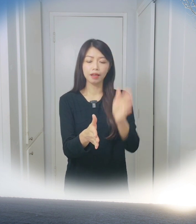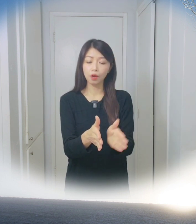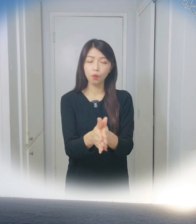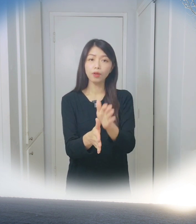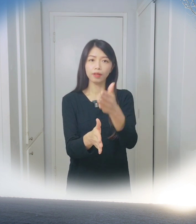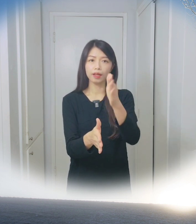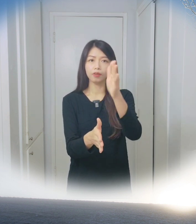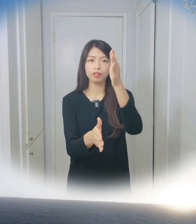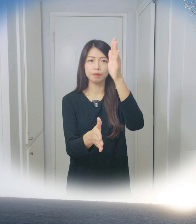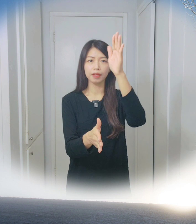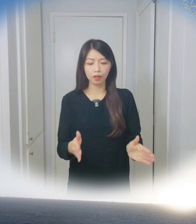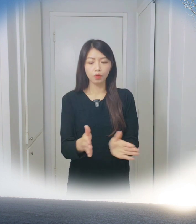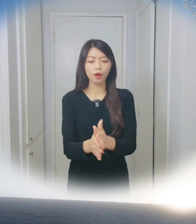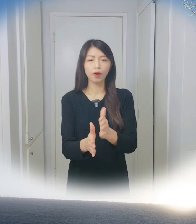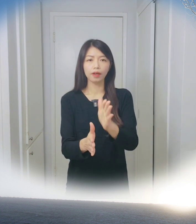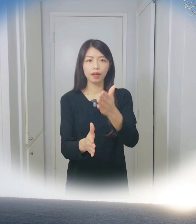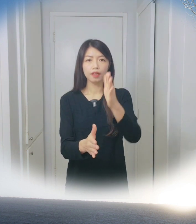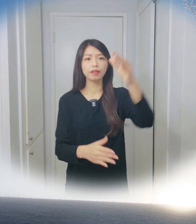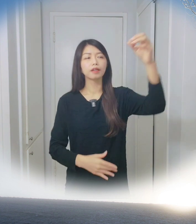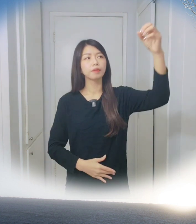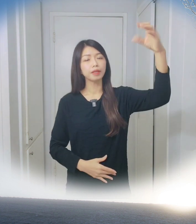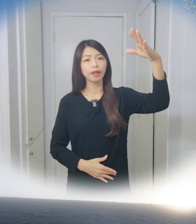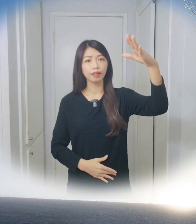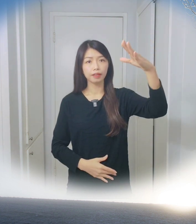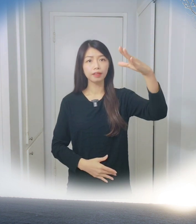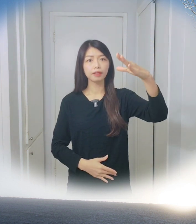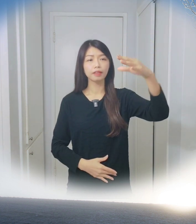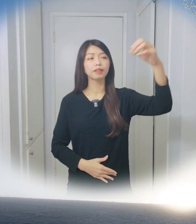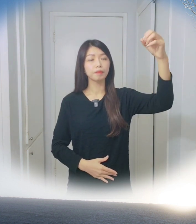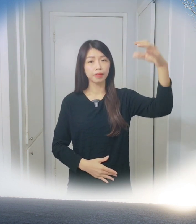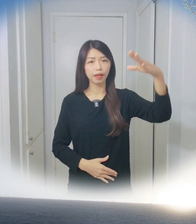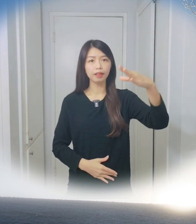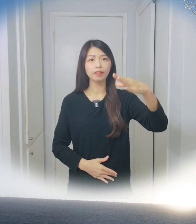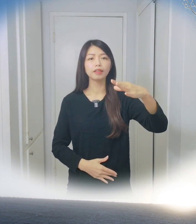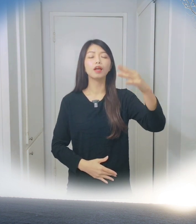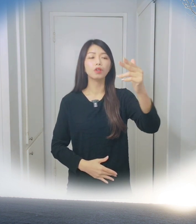찬란하다, 화려하다 이런 뜻입니다. 화려하게 빛나는